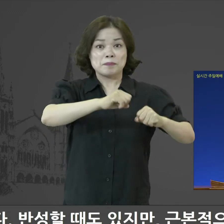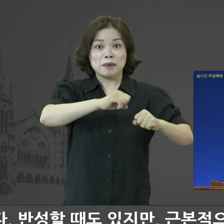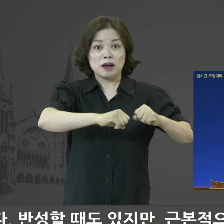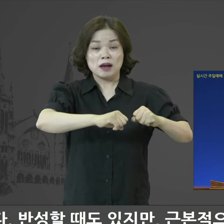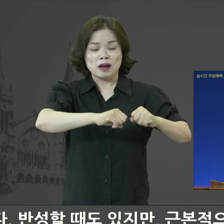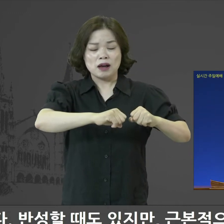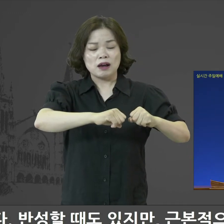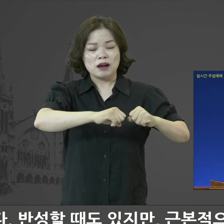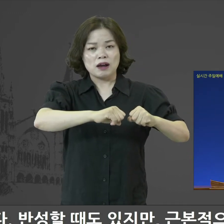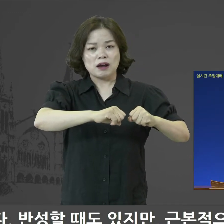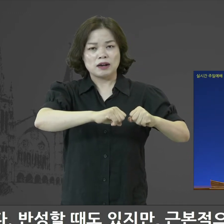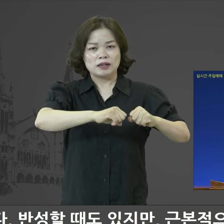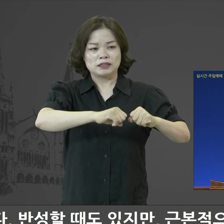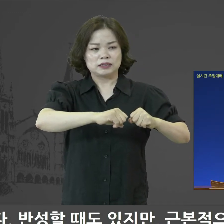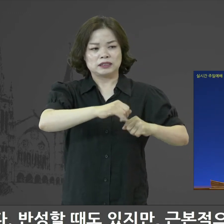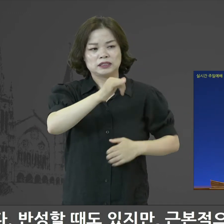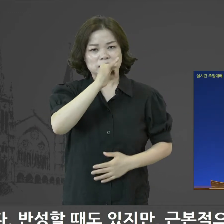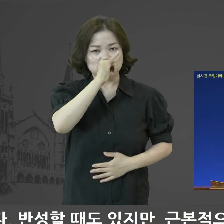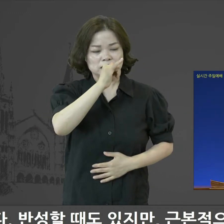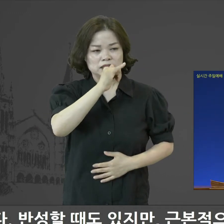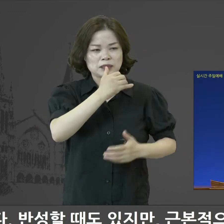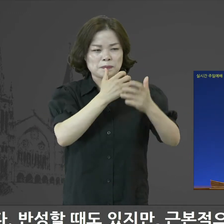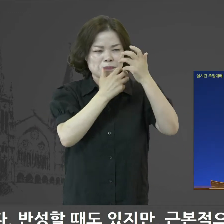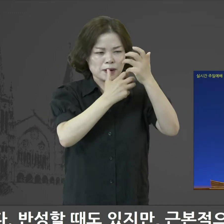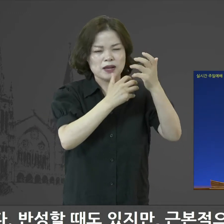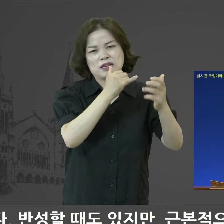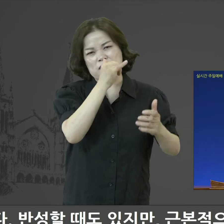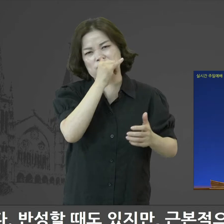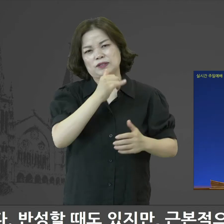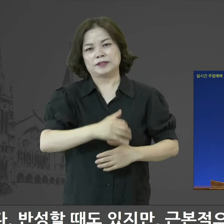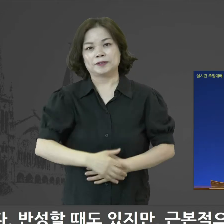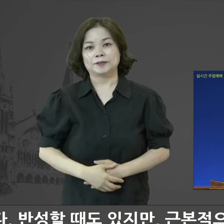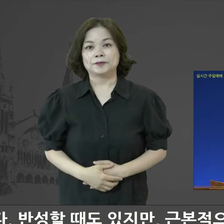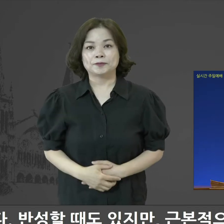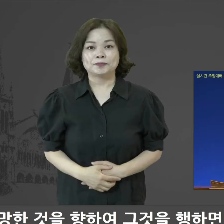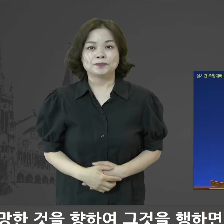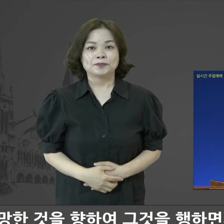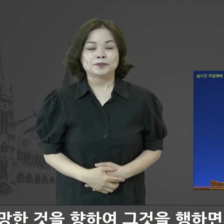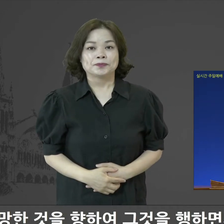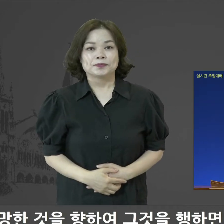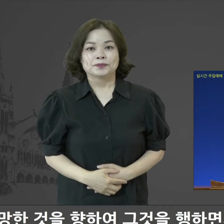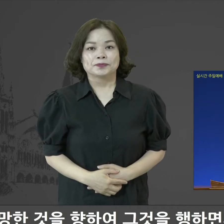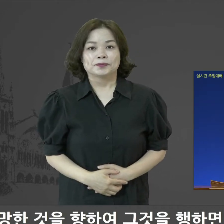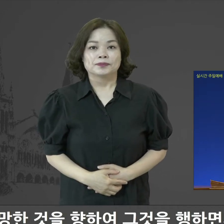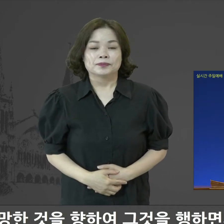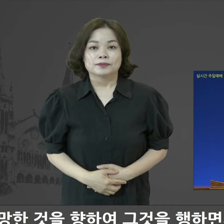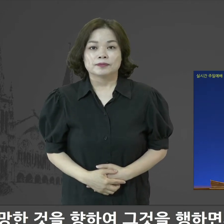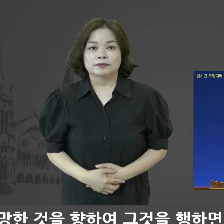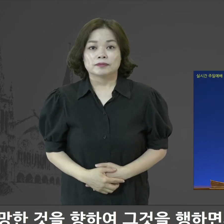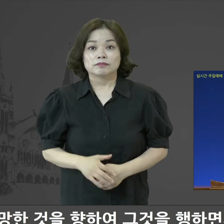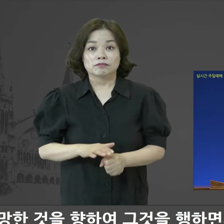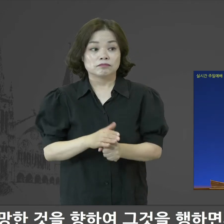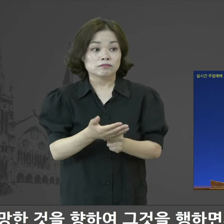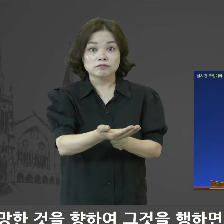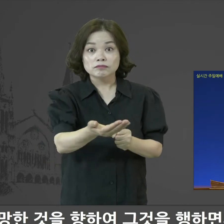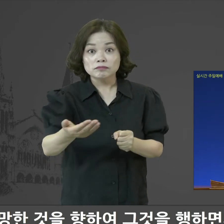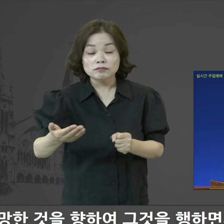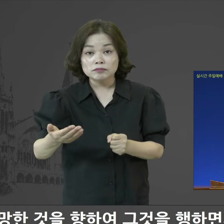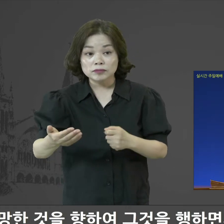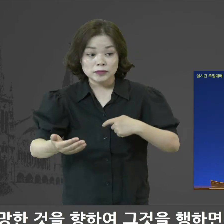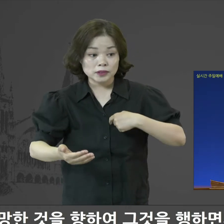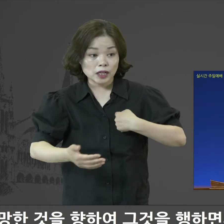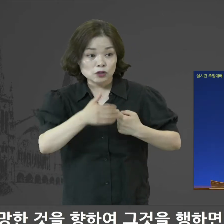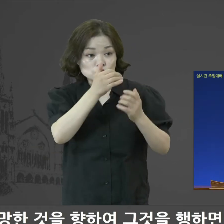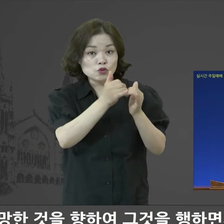그쪽으로 달려나간다, 이렇게 본문이 얘기하고 있습니다. 사랑하는 여러분은 여러분